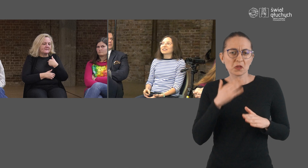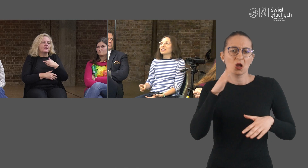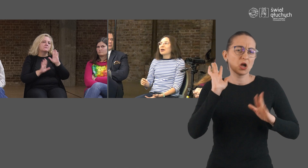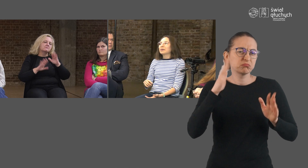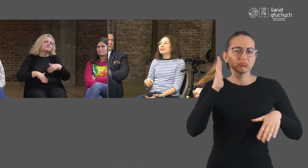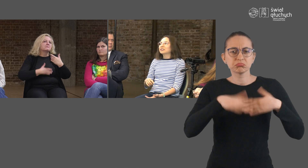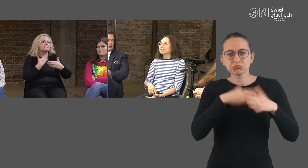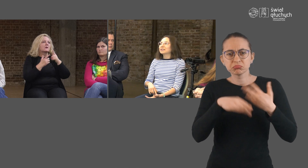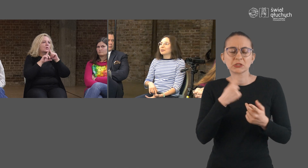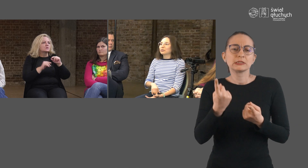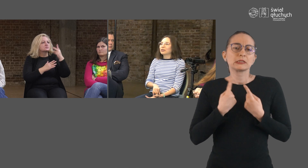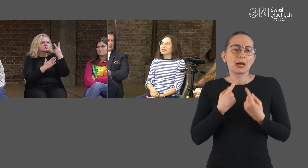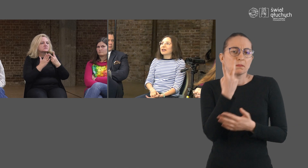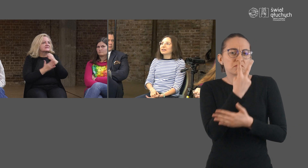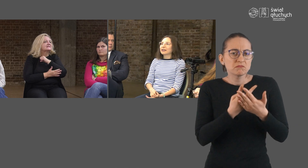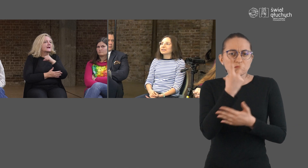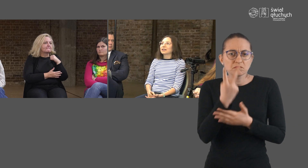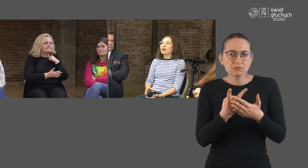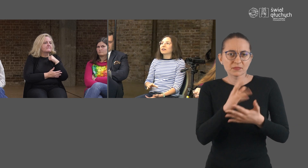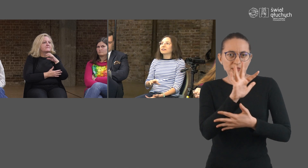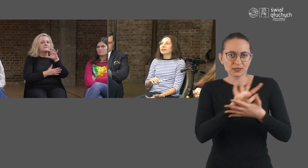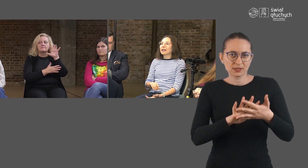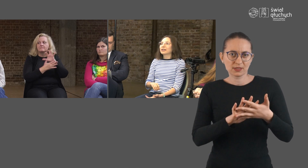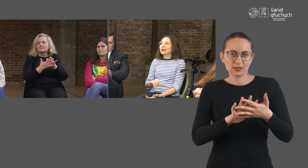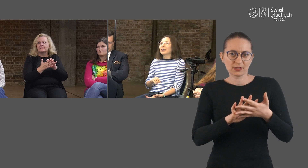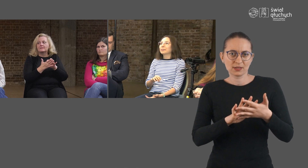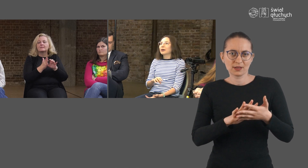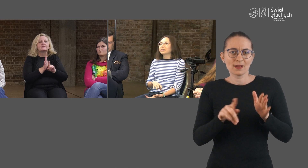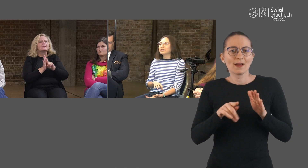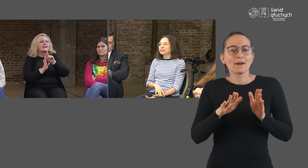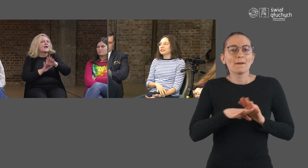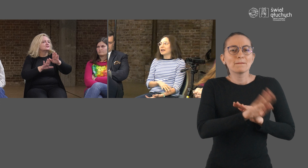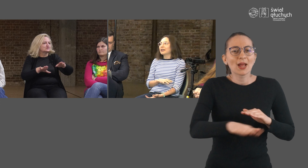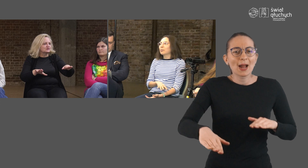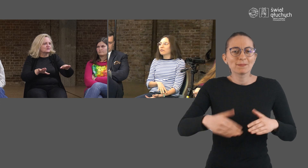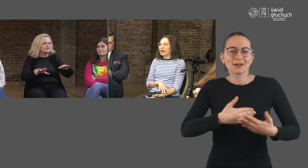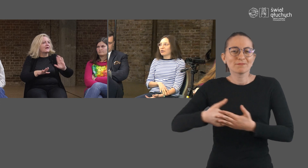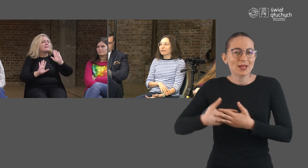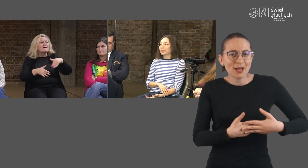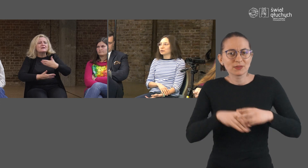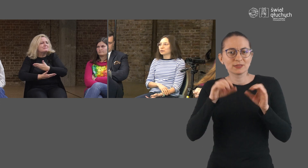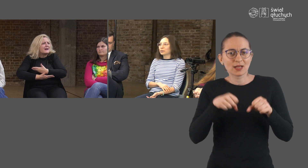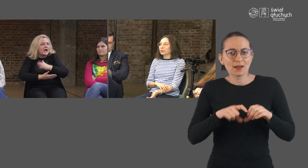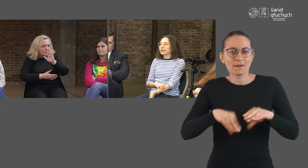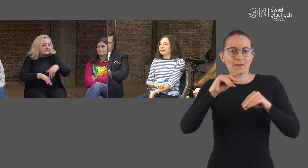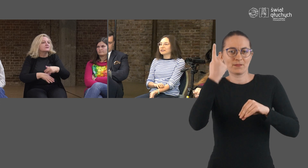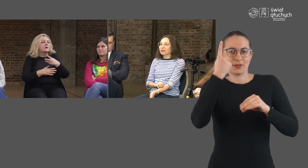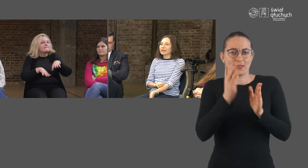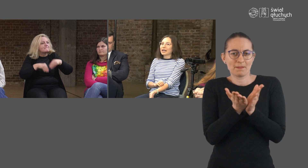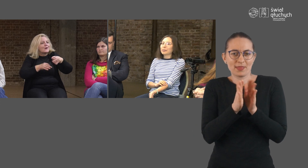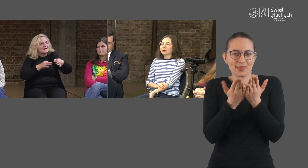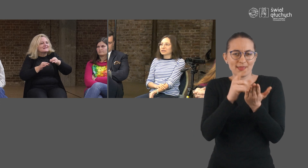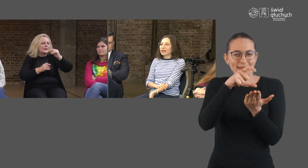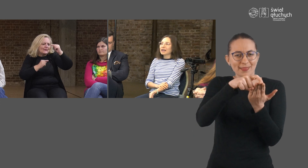spontanicznie zaczęłam czytać samodzielnie teksty takie dla małych dzieci, dla niemowlaków na początku